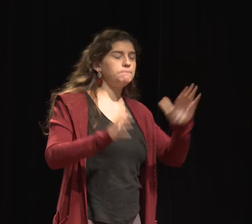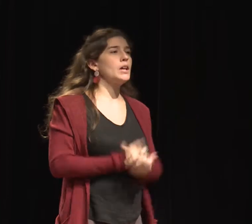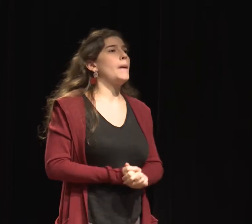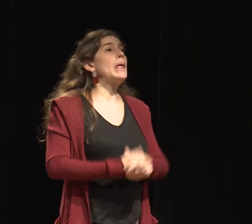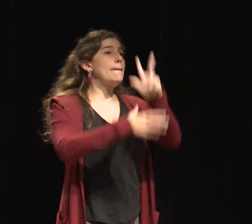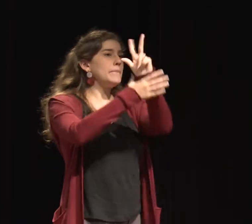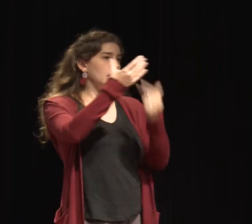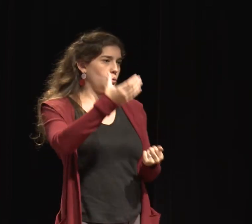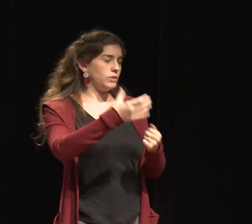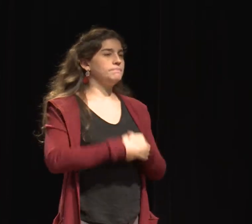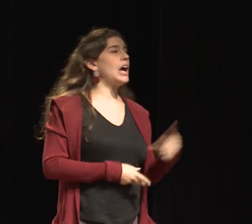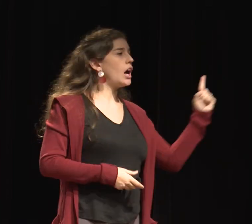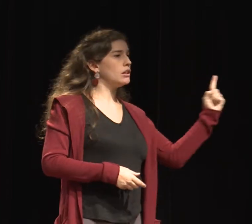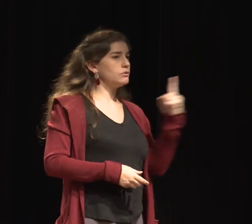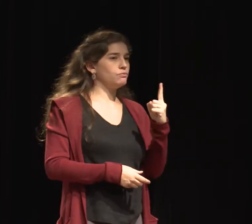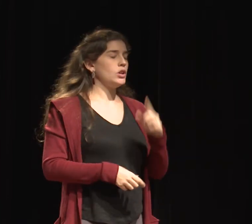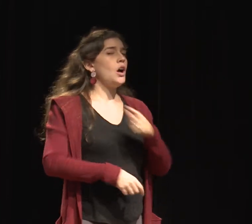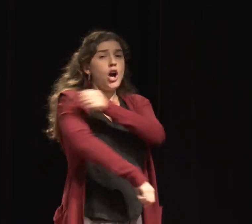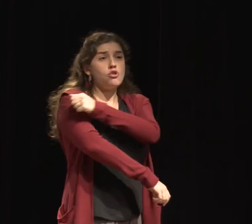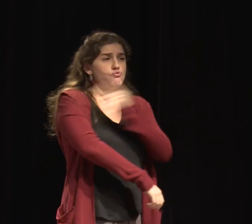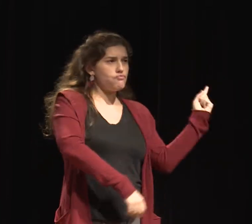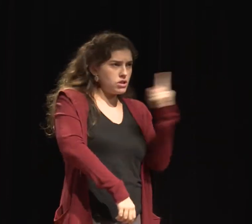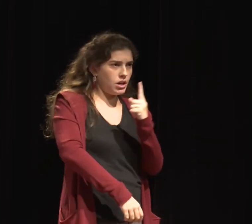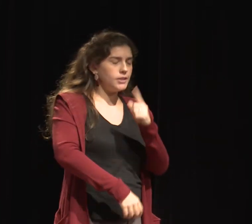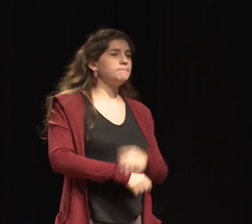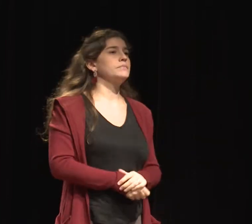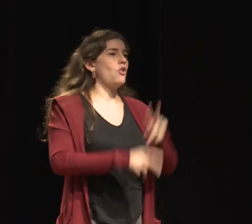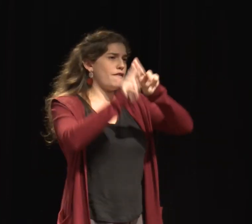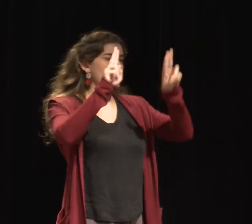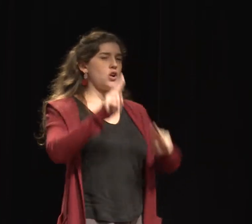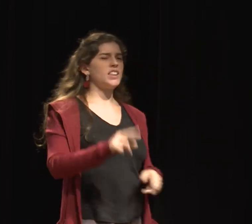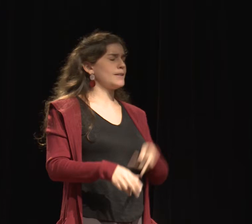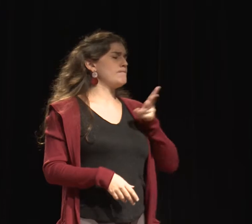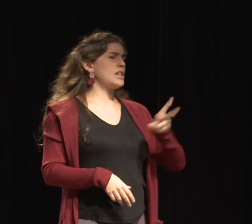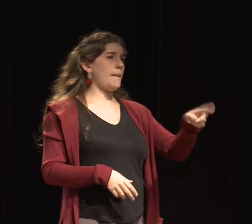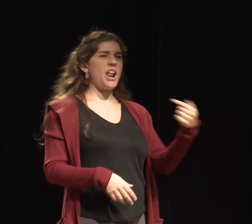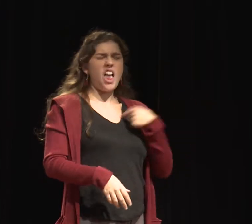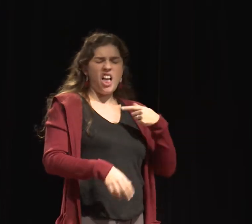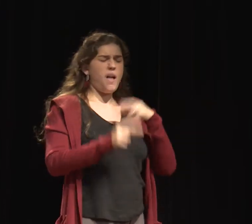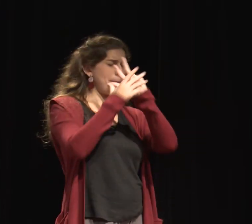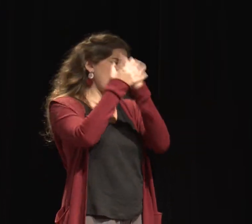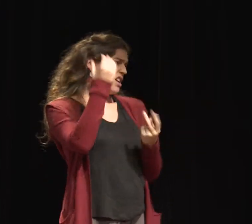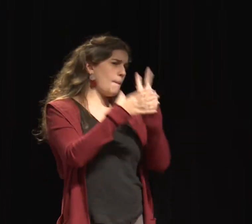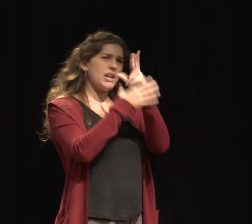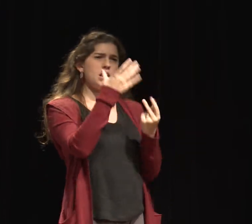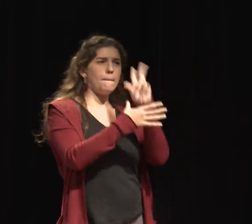tem duas línguas, né? Ele é bilíngue. E o aluno chega na UFRJ e, eu